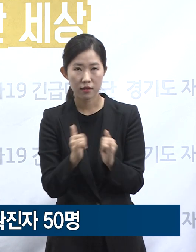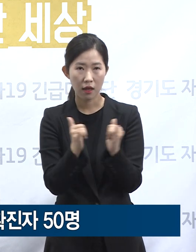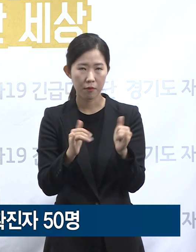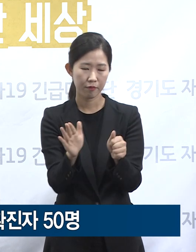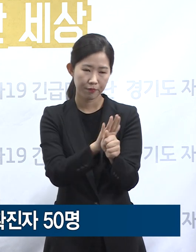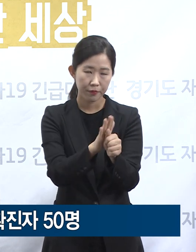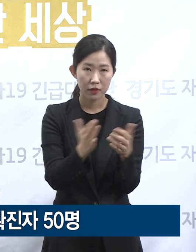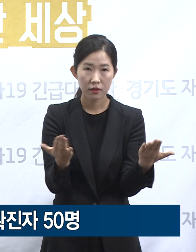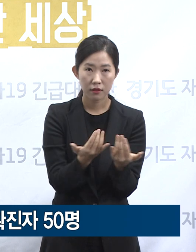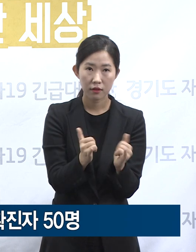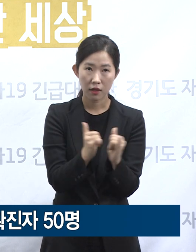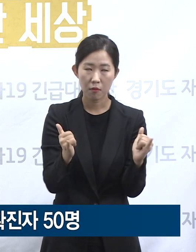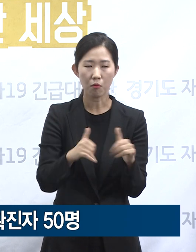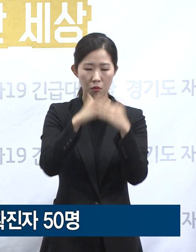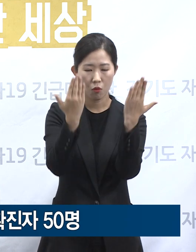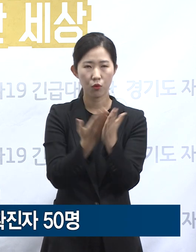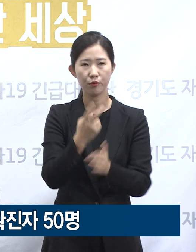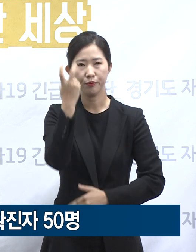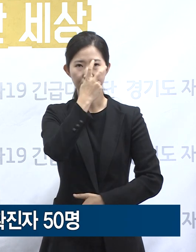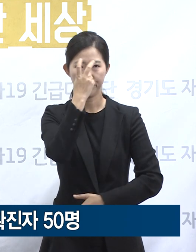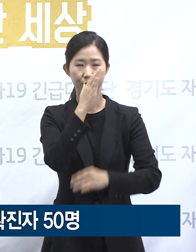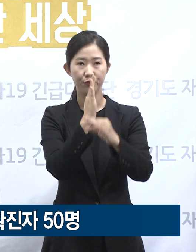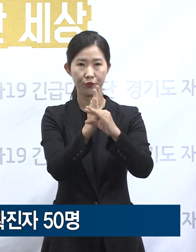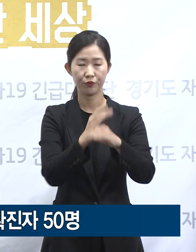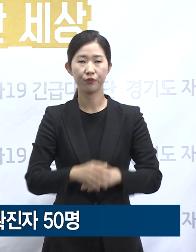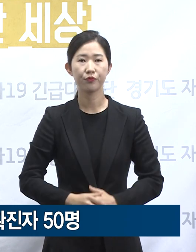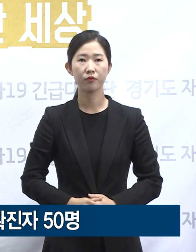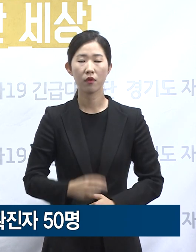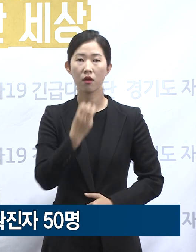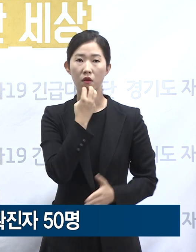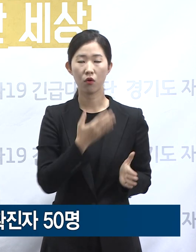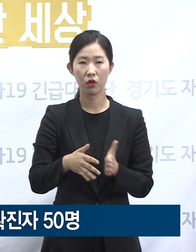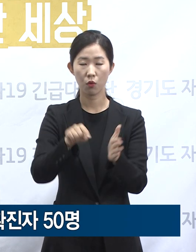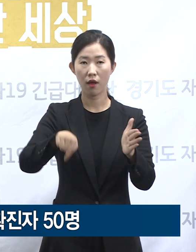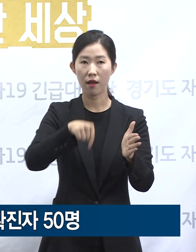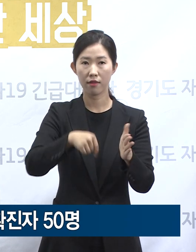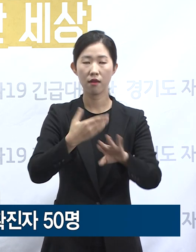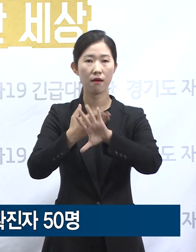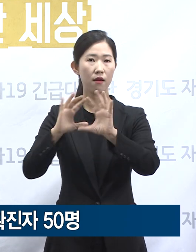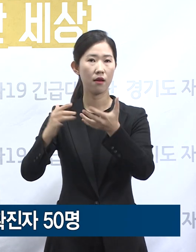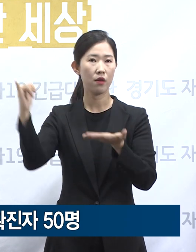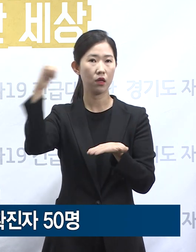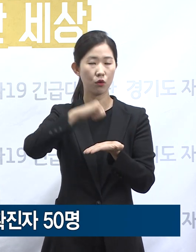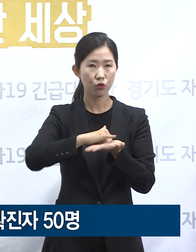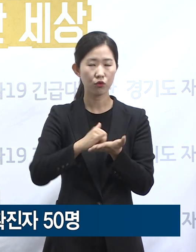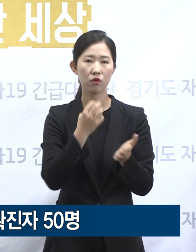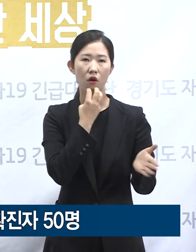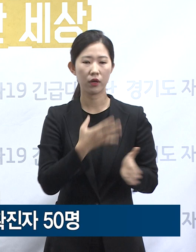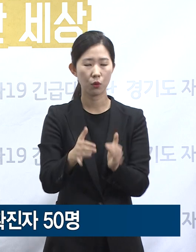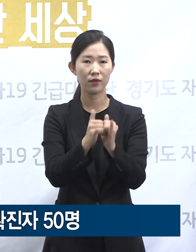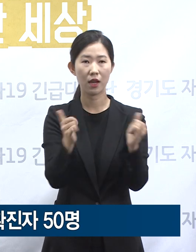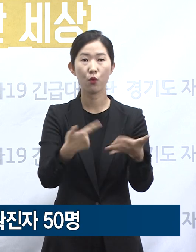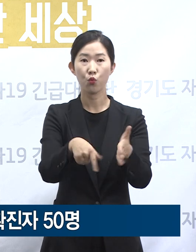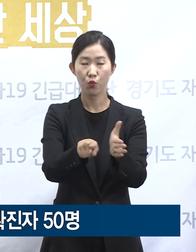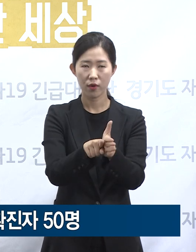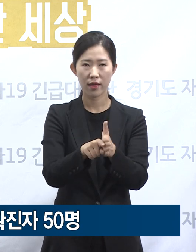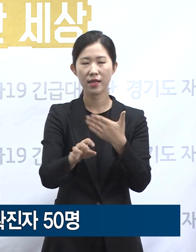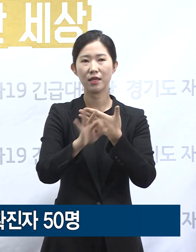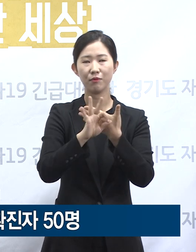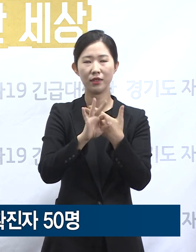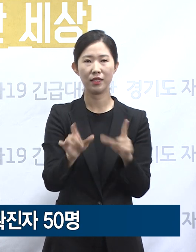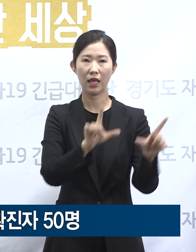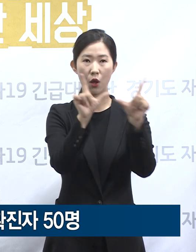지속적으로 모니터링 중입니다. 도내 해외 입국 도민을 위한 임시생활시설이 오늘 개소합니다.